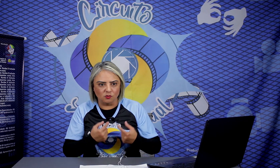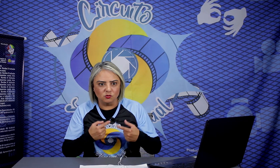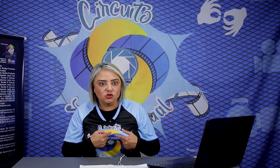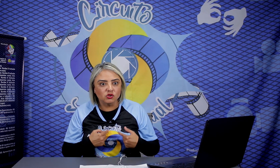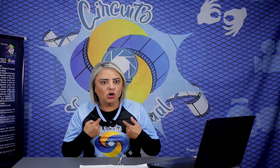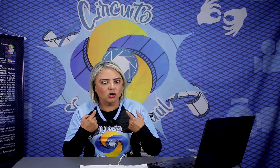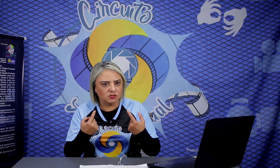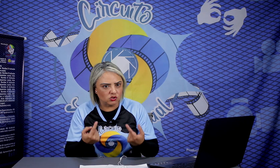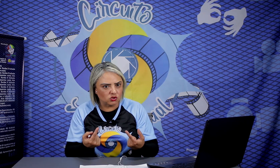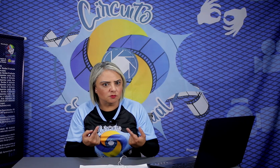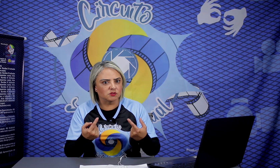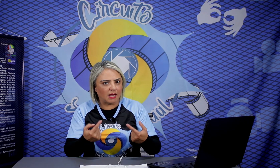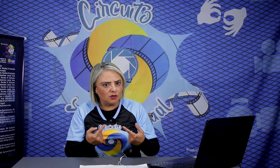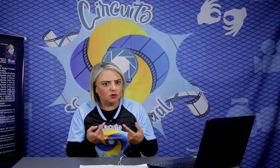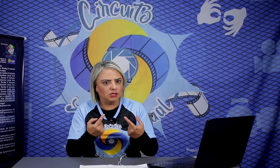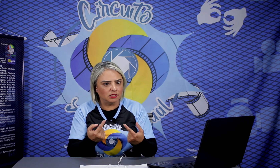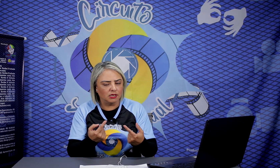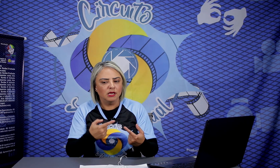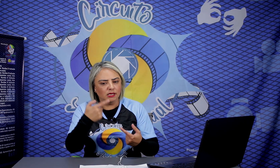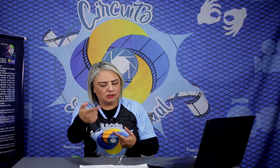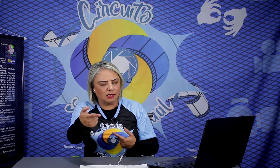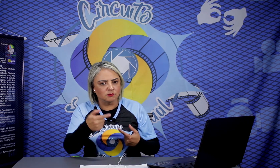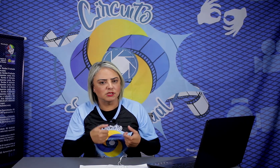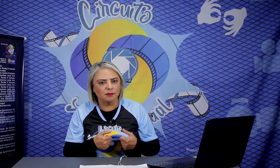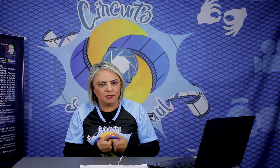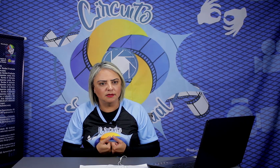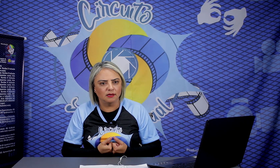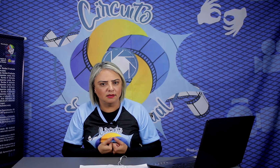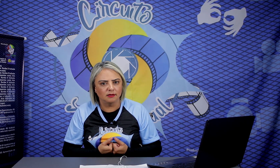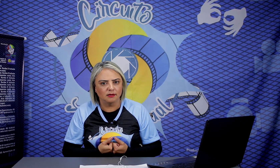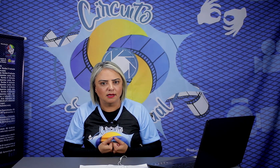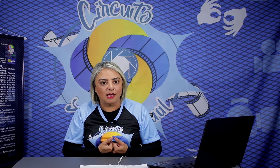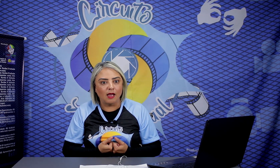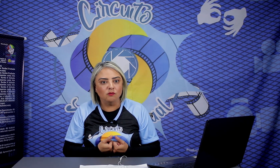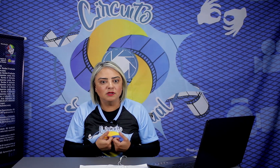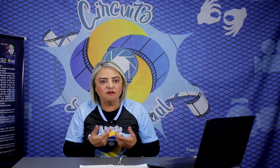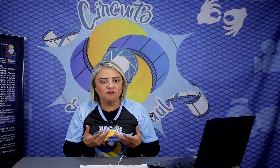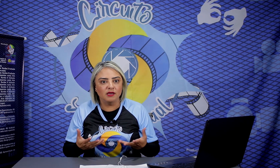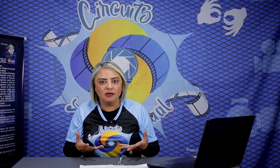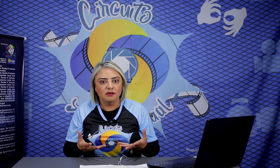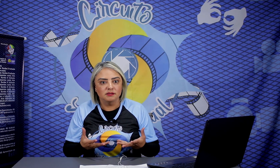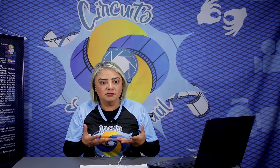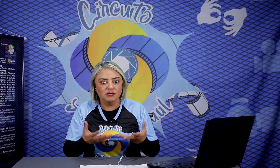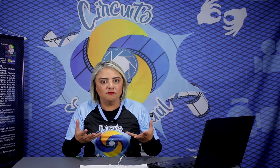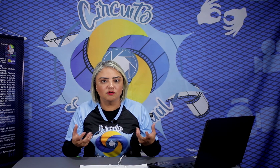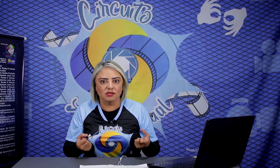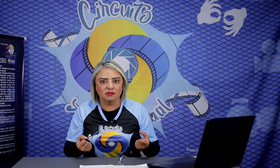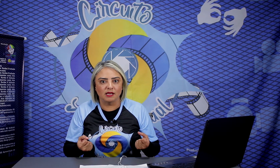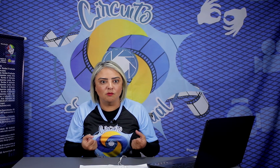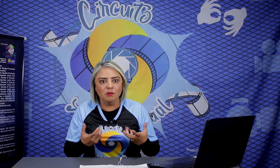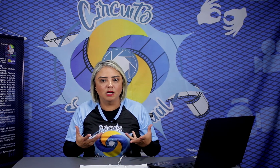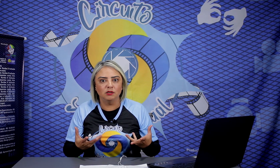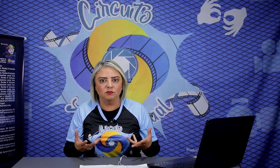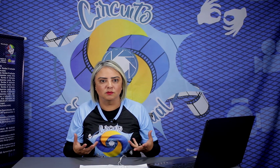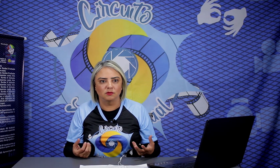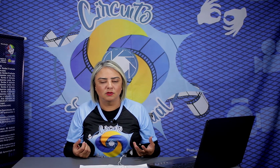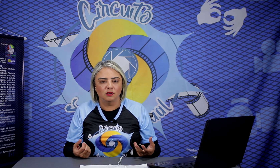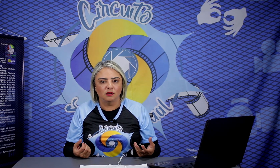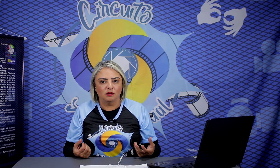Somos nós, que somos maioria, que temos que aprender. É um dever cívico até humano. E